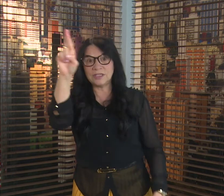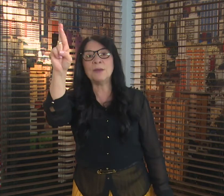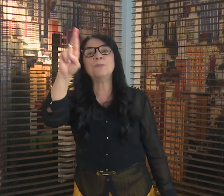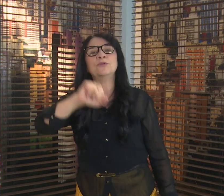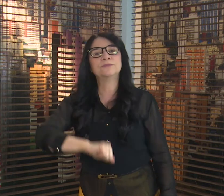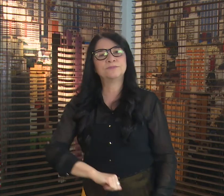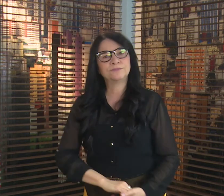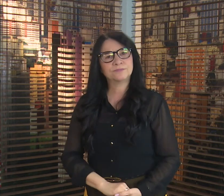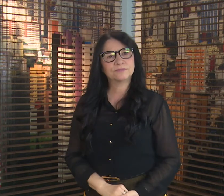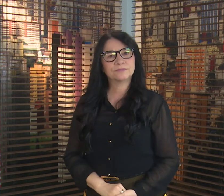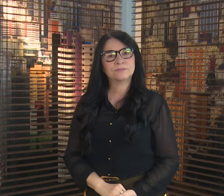templo.